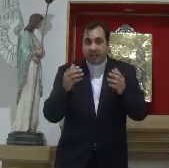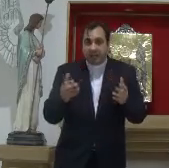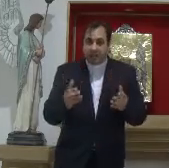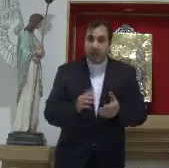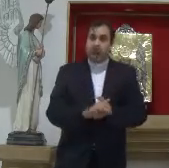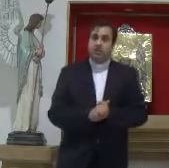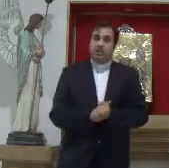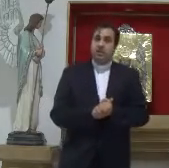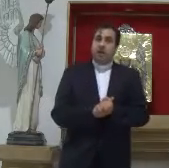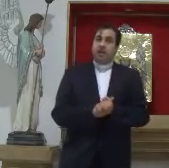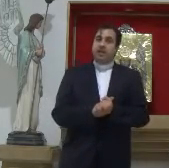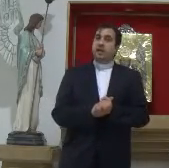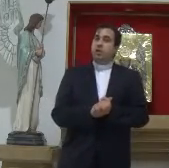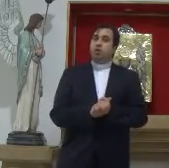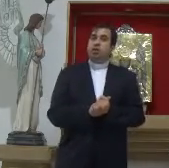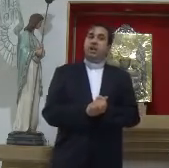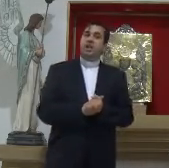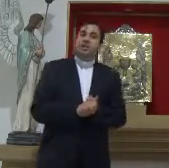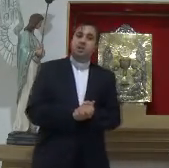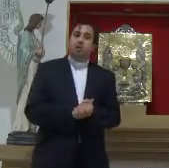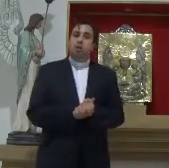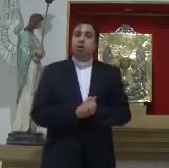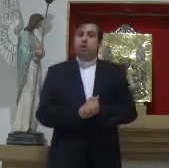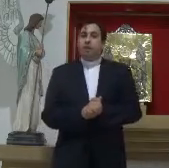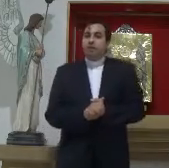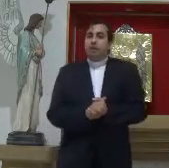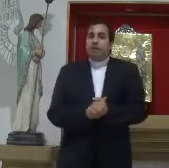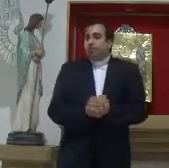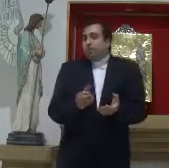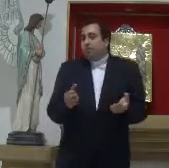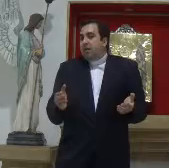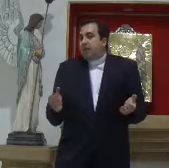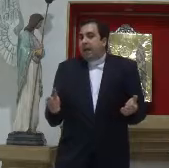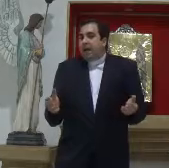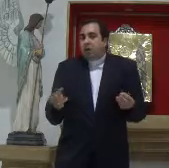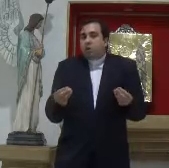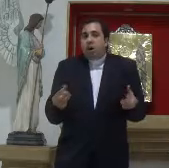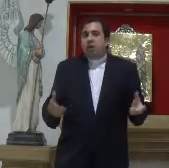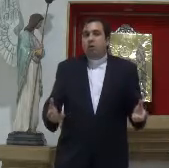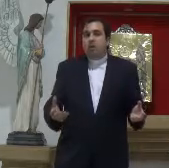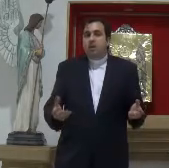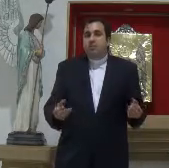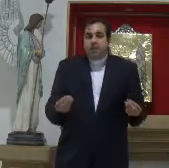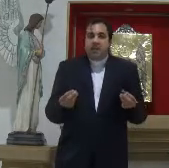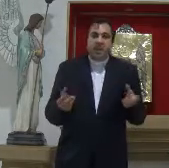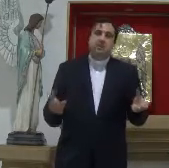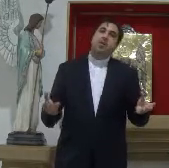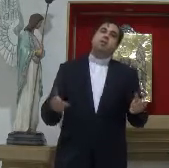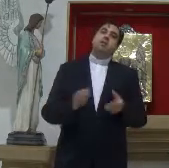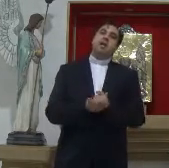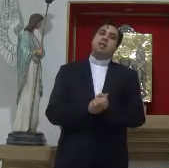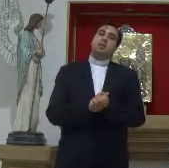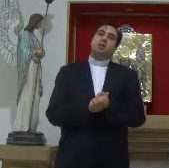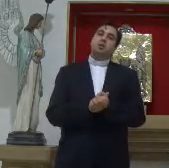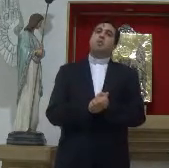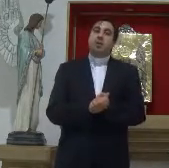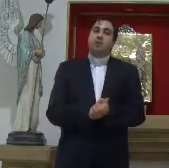negativas hay gente que no se acerque al señor porque el pecado logran comen y tiene miedo a esas gracias señor porque el